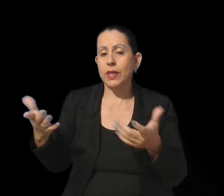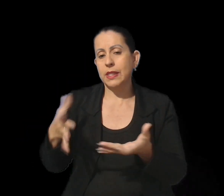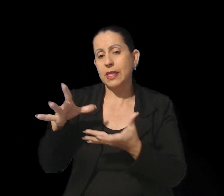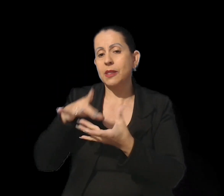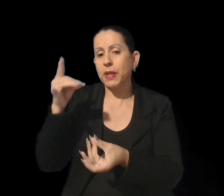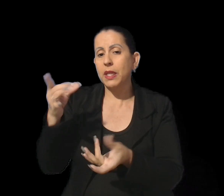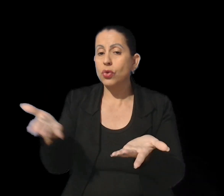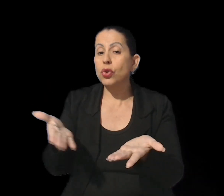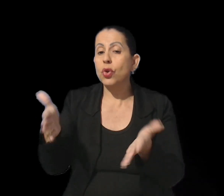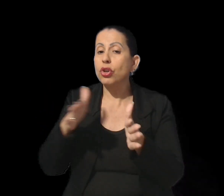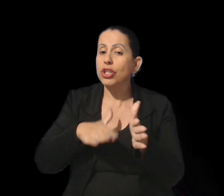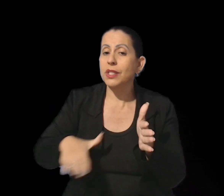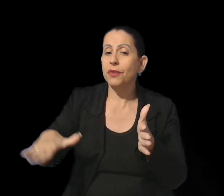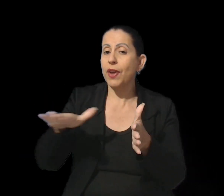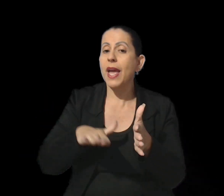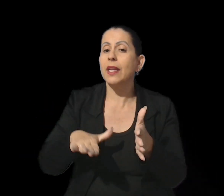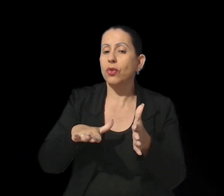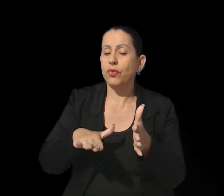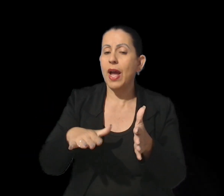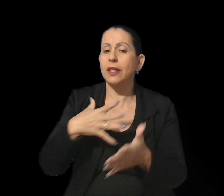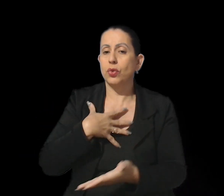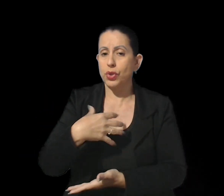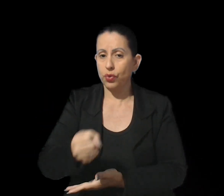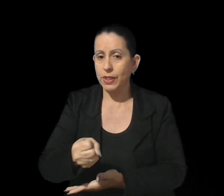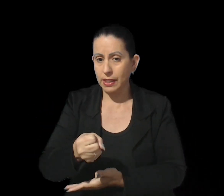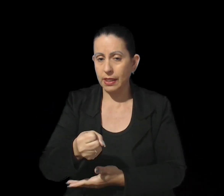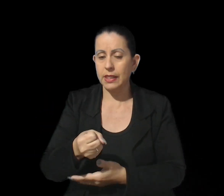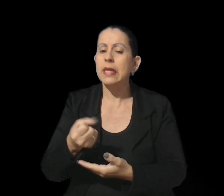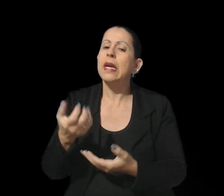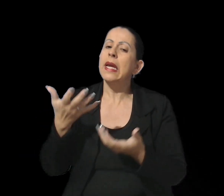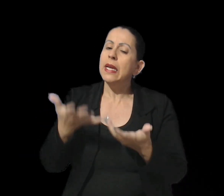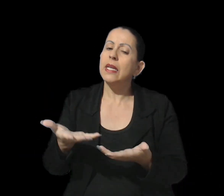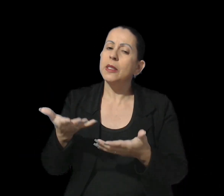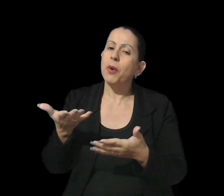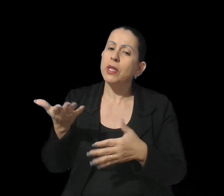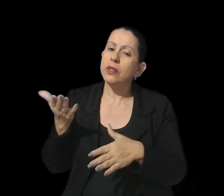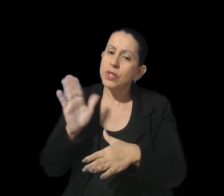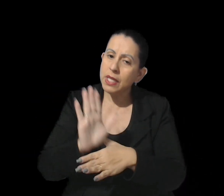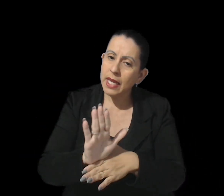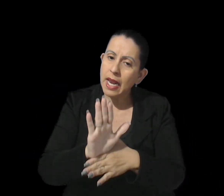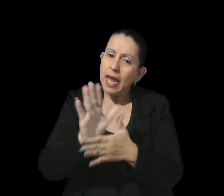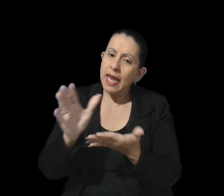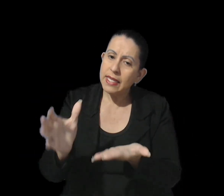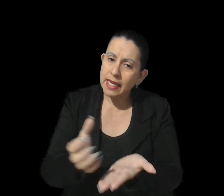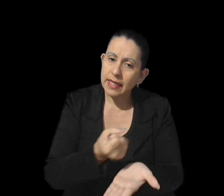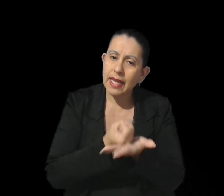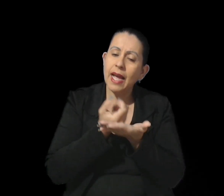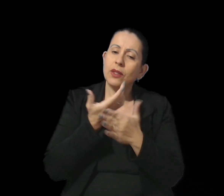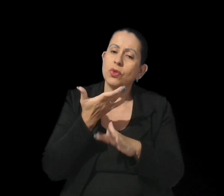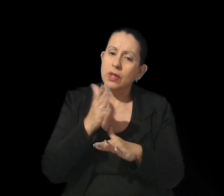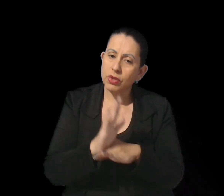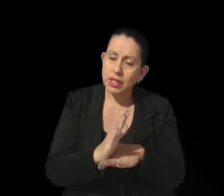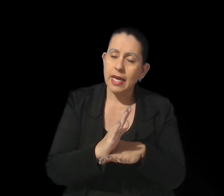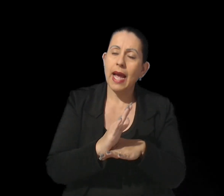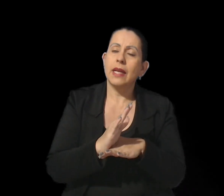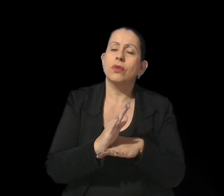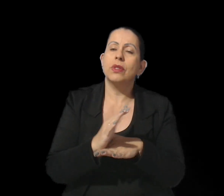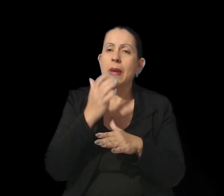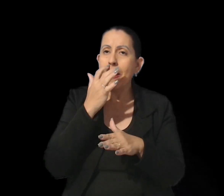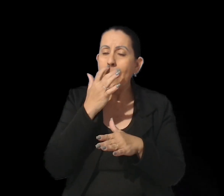e espíritos que hoje estiverem no Vale dos Suicidas, que eles possam ser resgatados, auxiliados, e